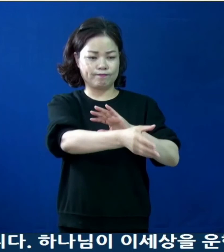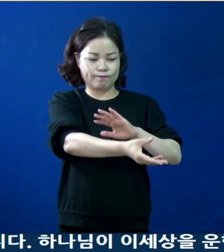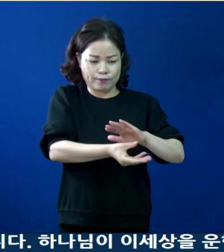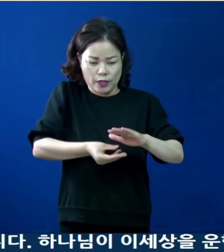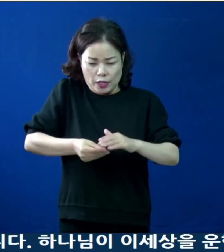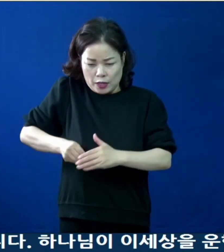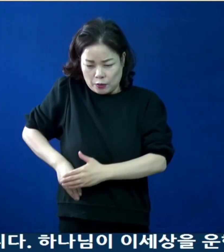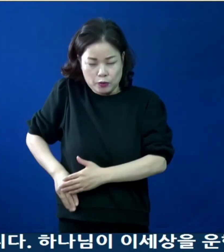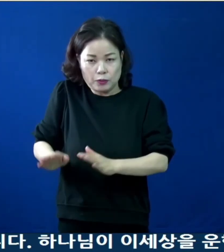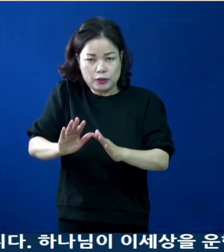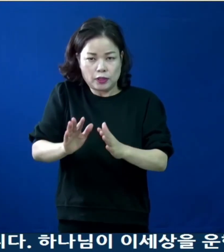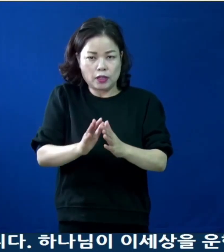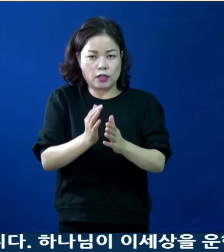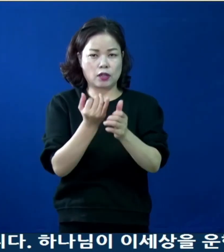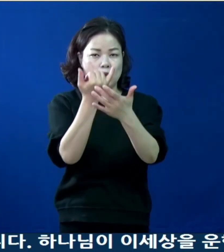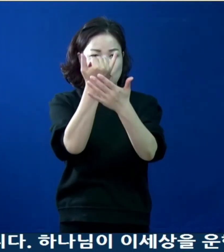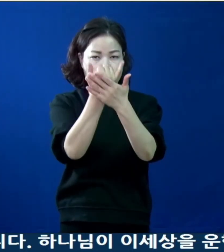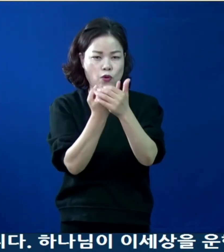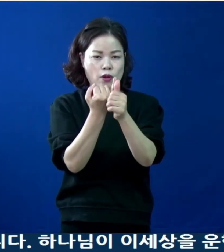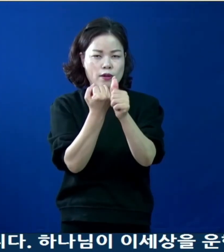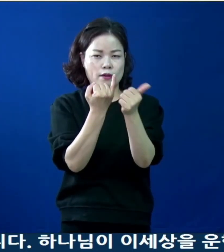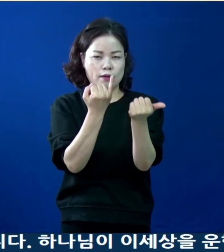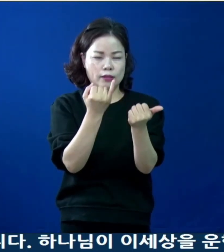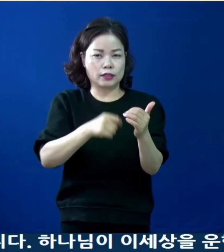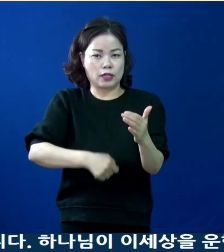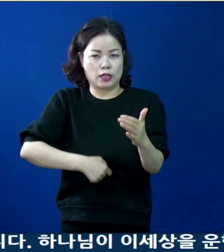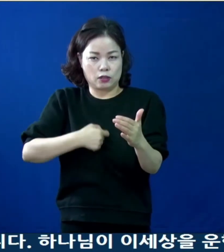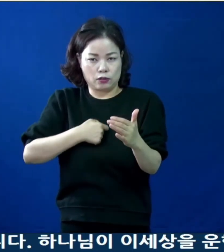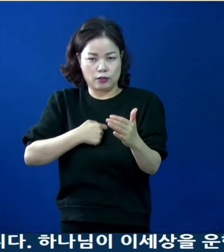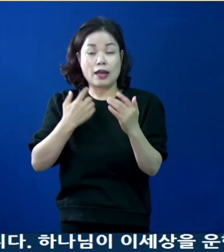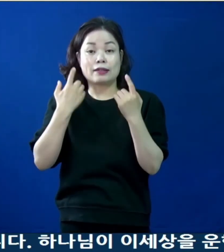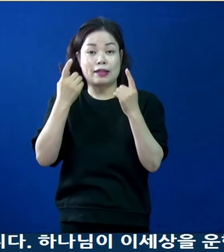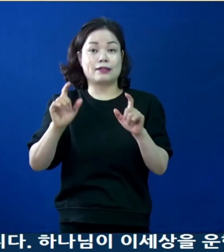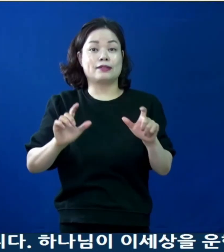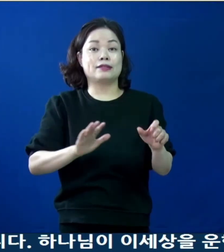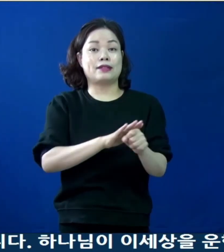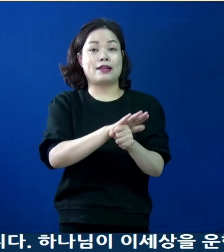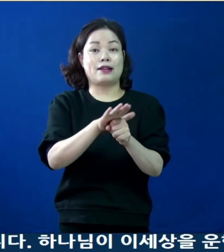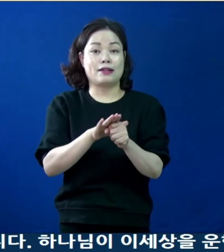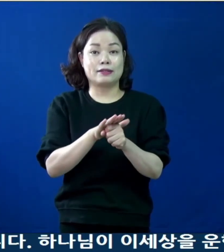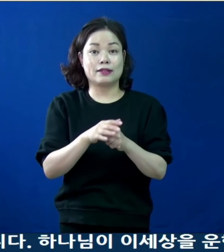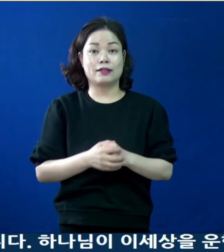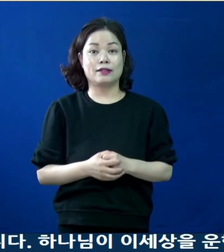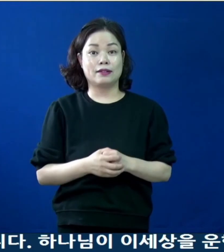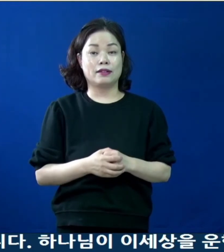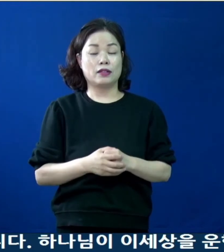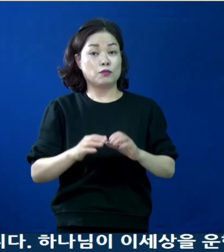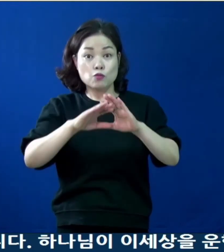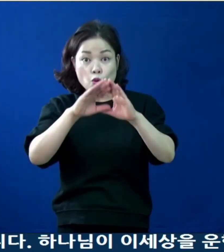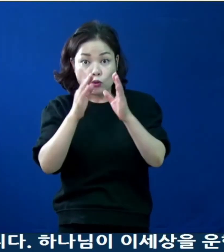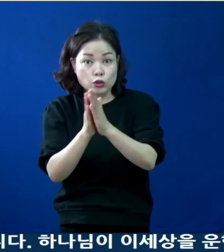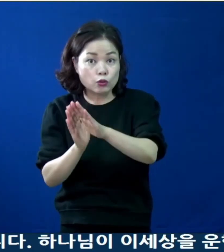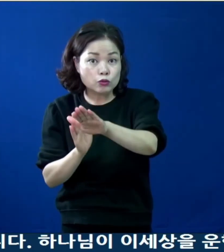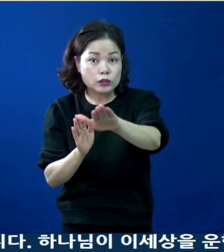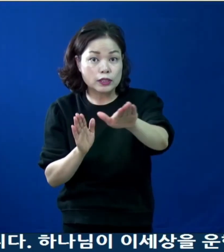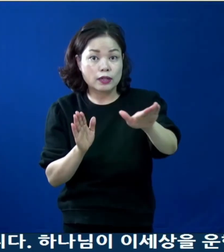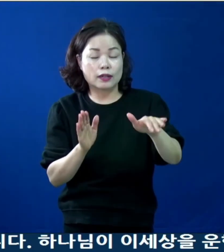아니하시고 고아와 과부를 위하여 정의를 행하시며 나그네를 사랑하였다. 이 모두가